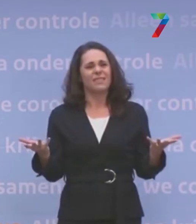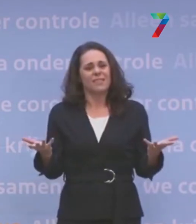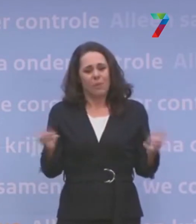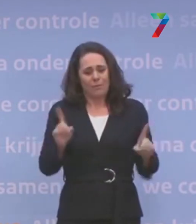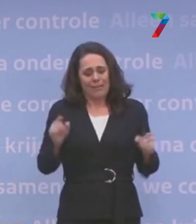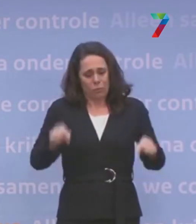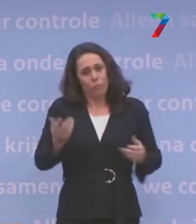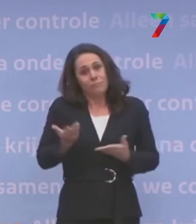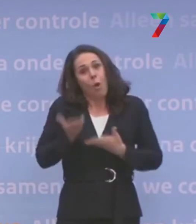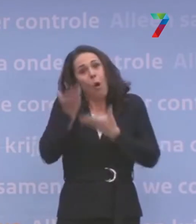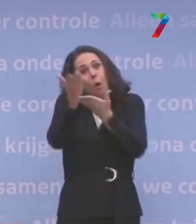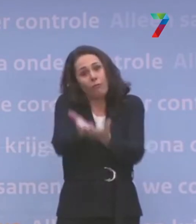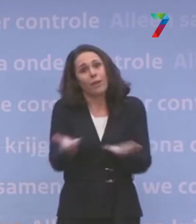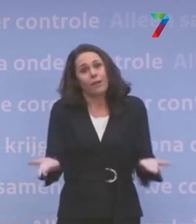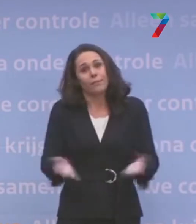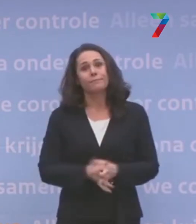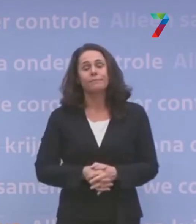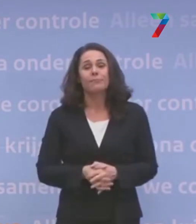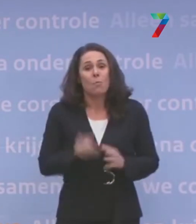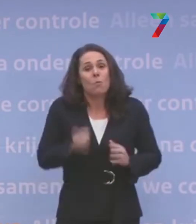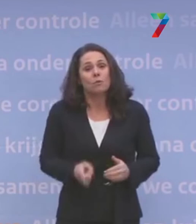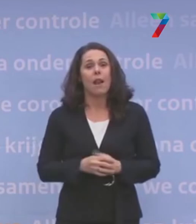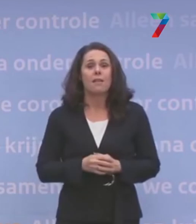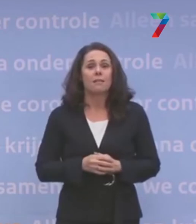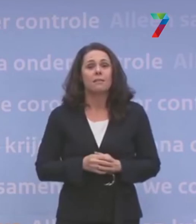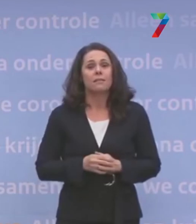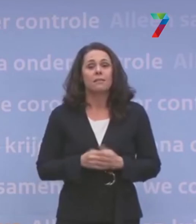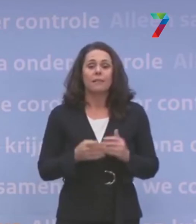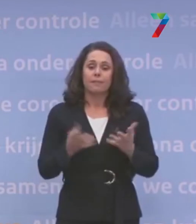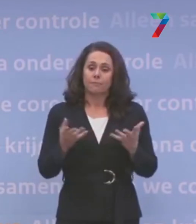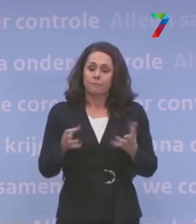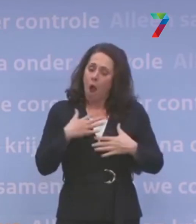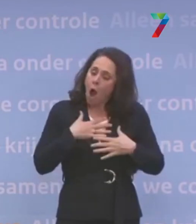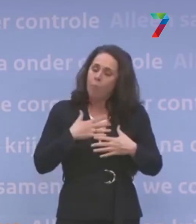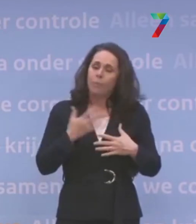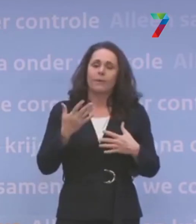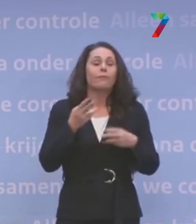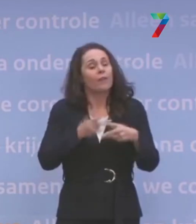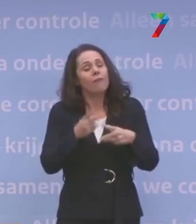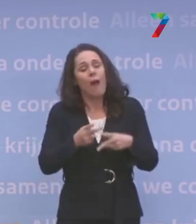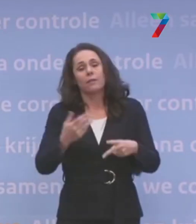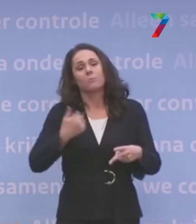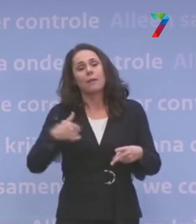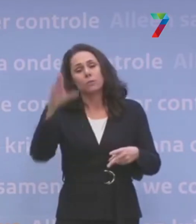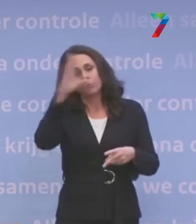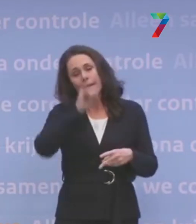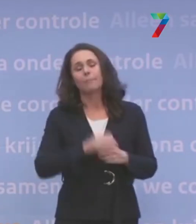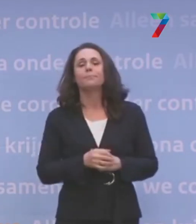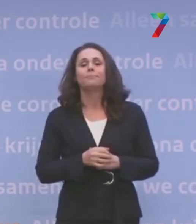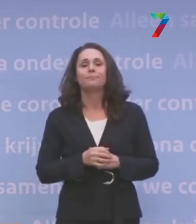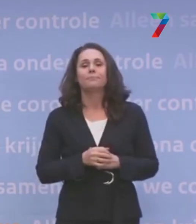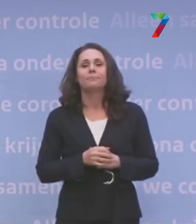dit offer met elkaar te brengen. En ik hoop ook en ik verwacht dat mensen dat zullen begrijpen. Ten